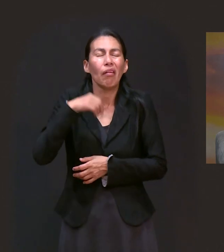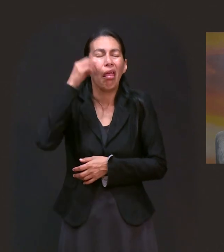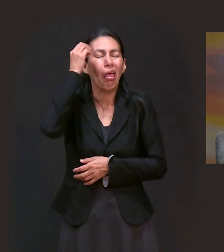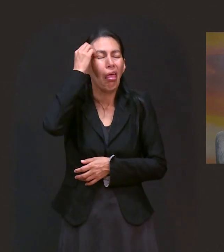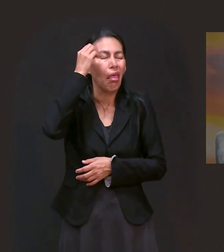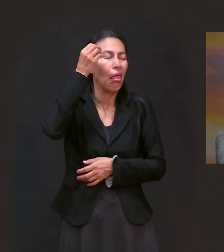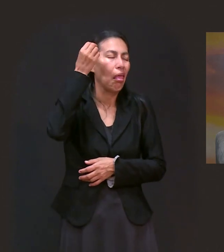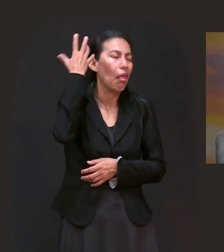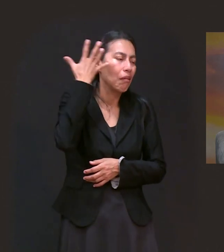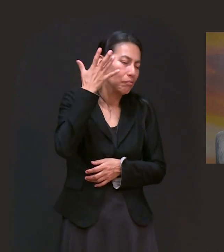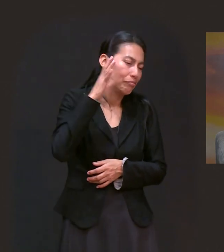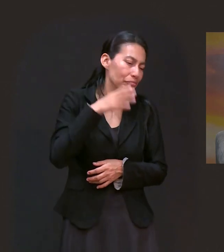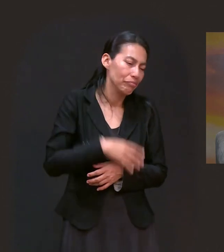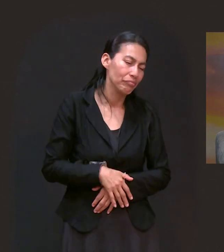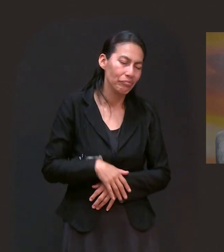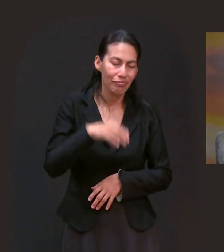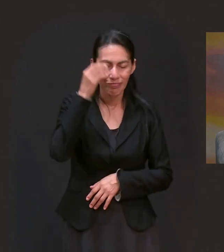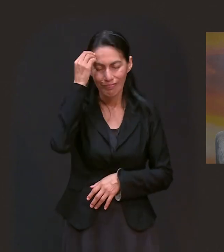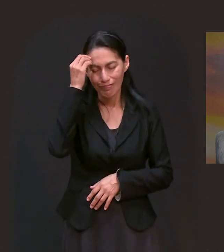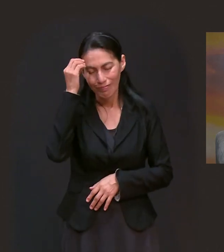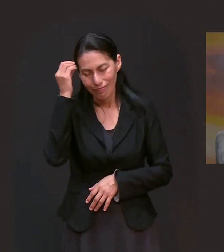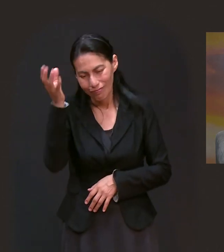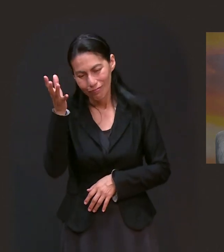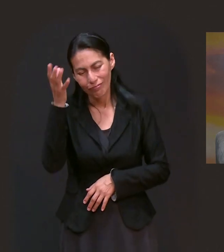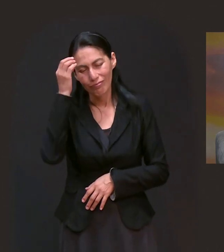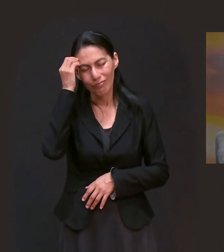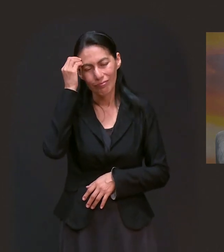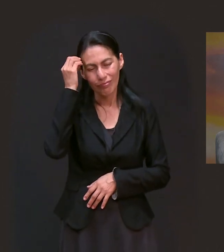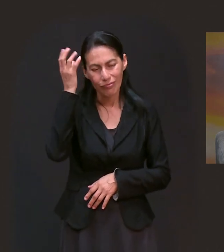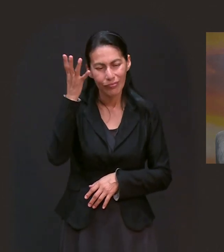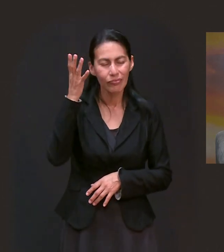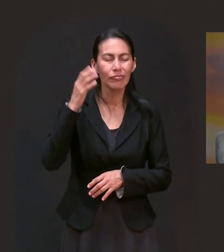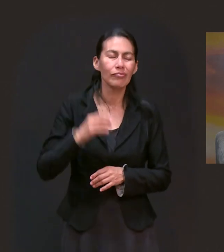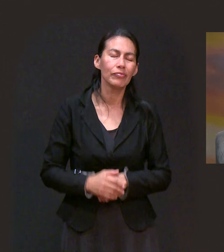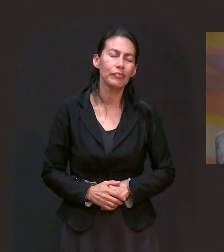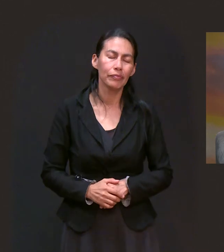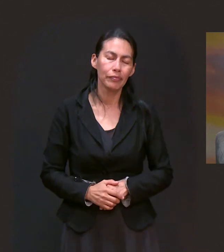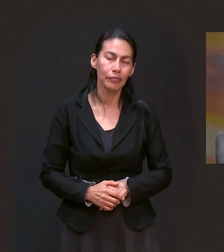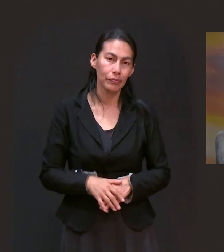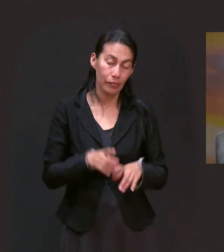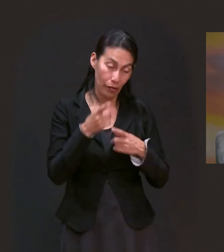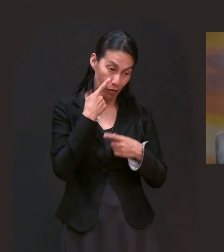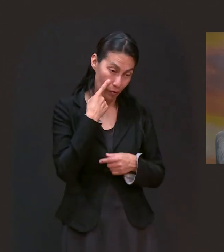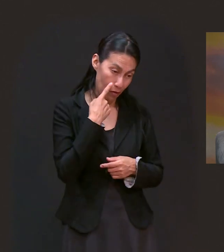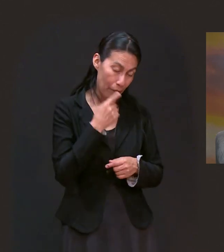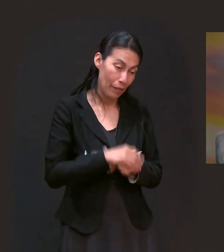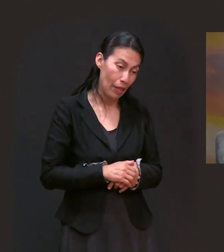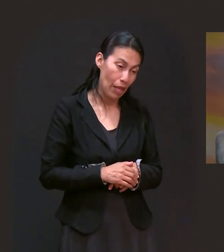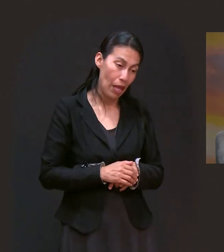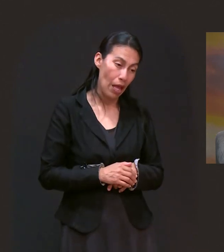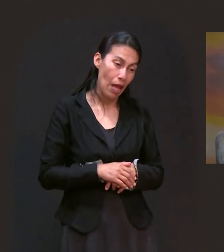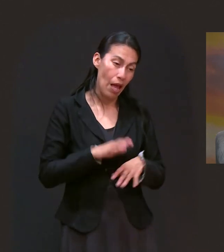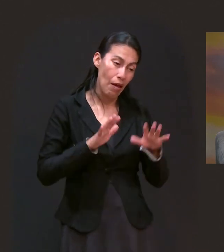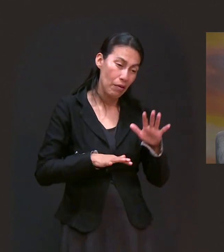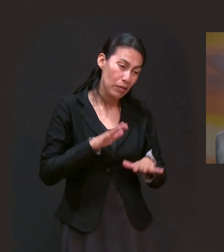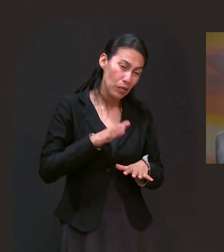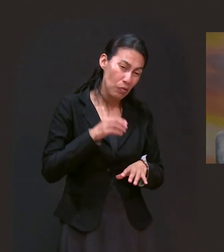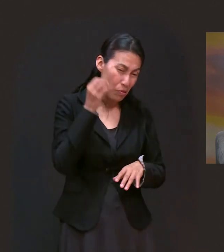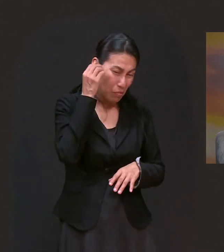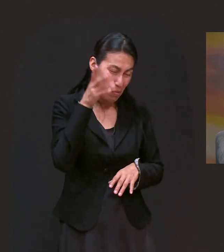le cuento no es nada casual todo lo que pasó y estos amigos